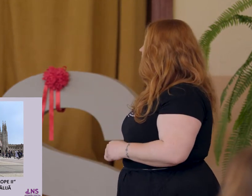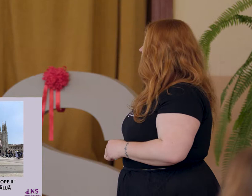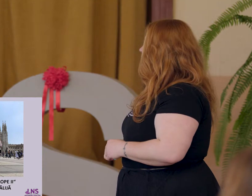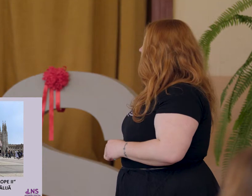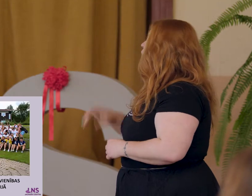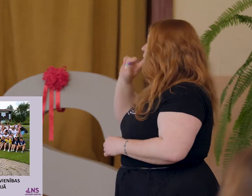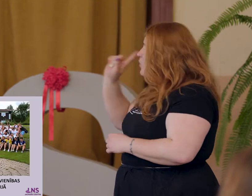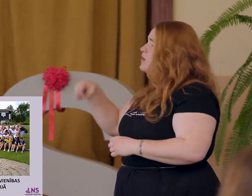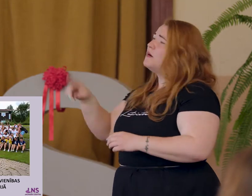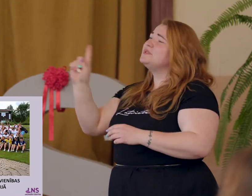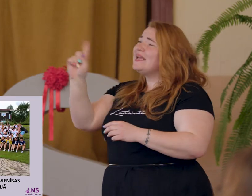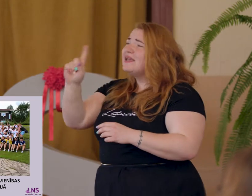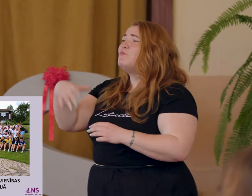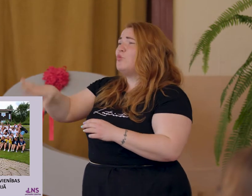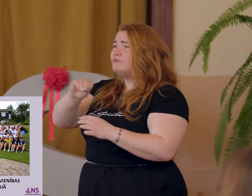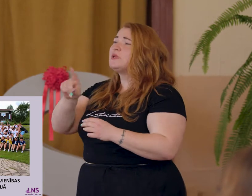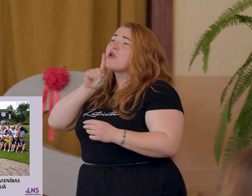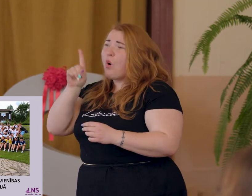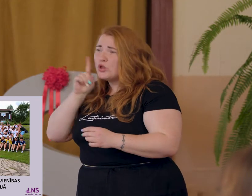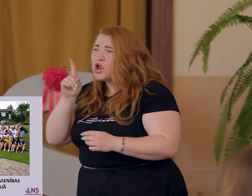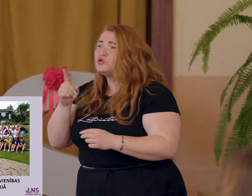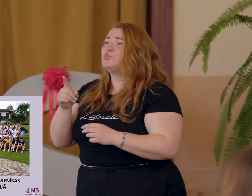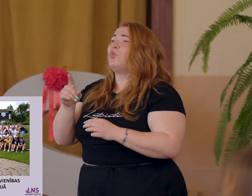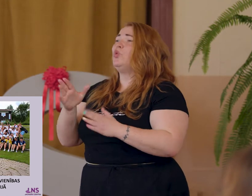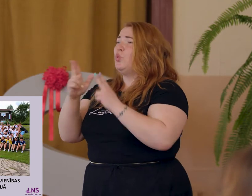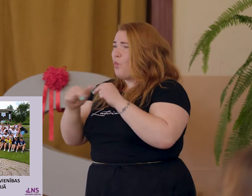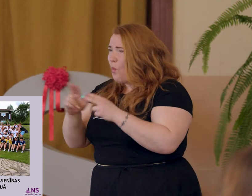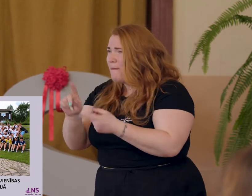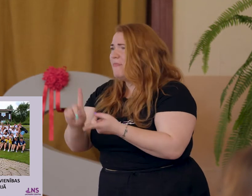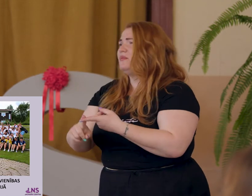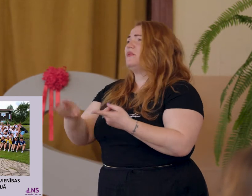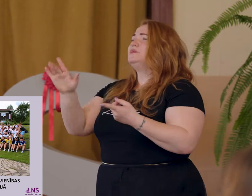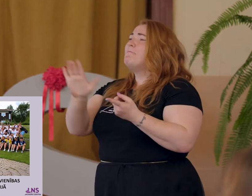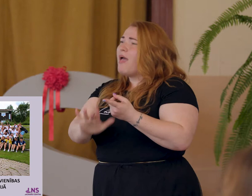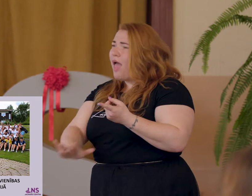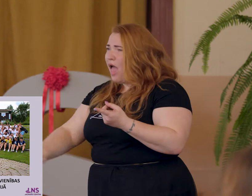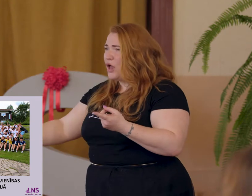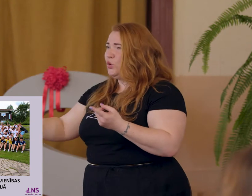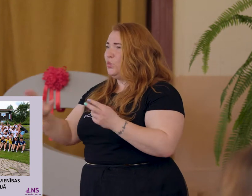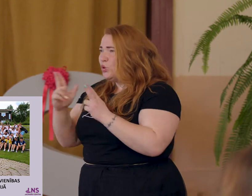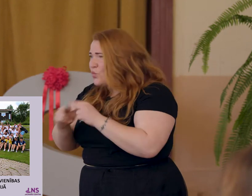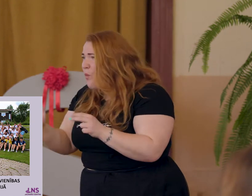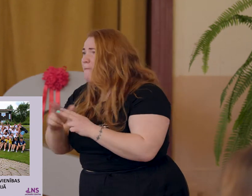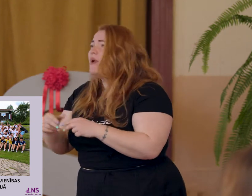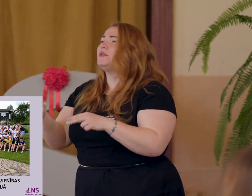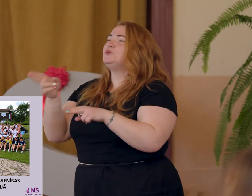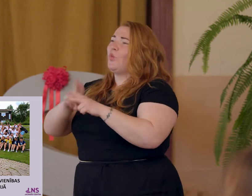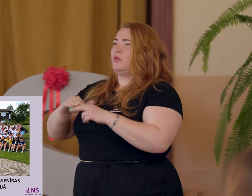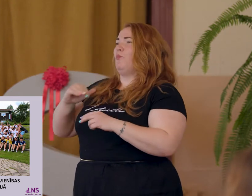apmācības nodarbības Itālijā. Protams, mūsu jaunieši arī iesaistās nometnēs,